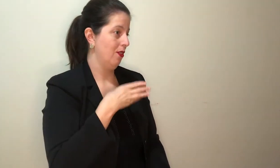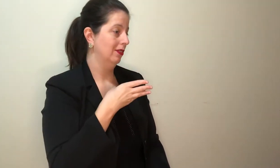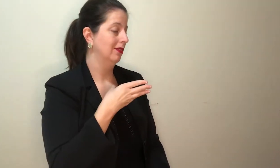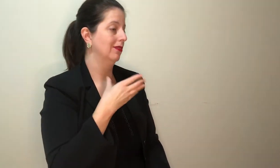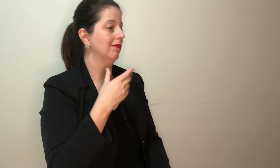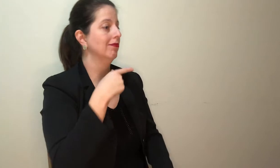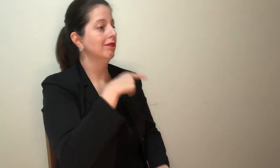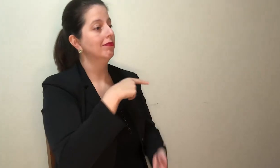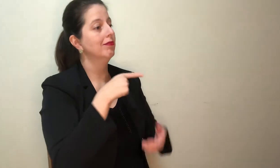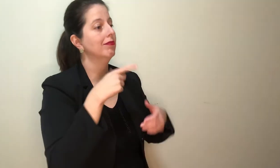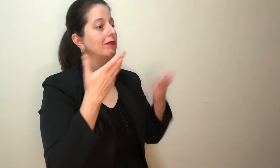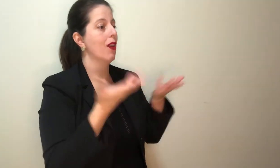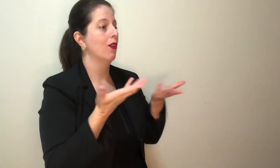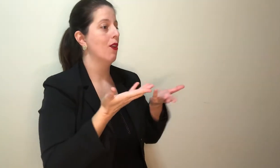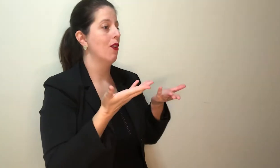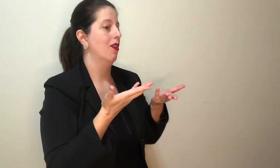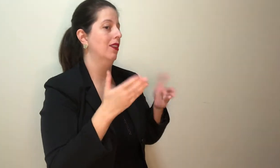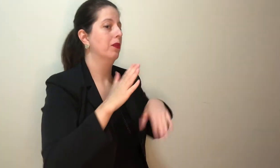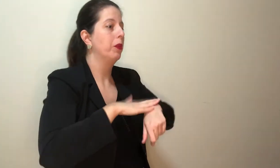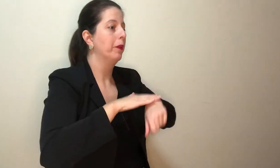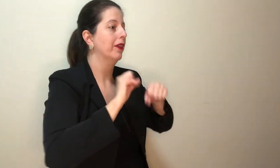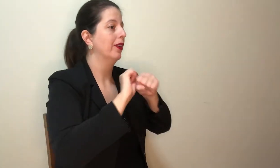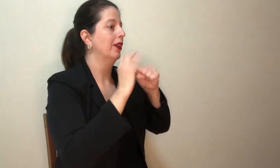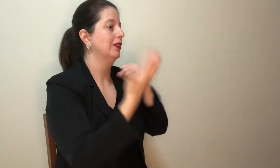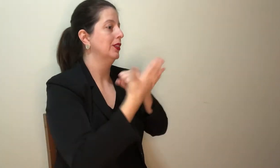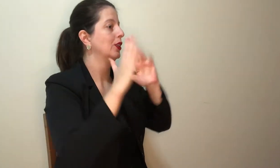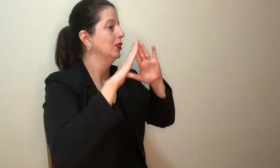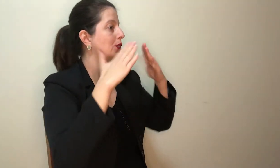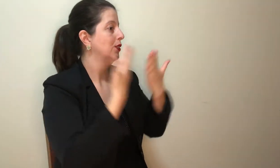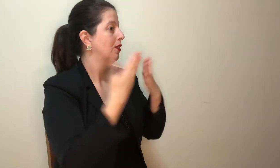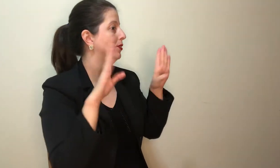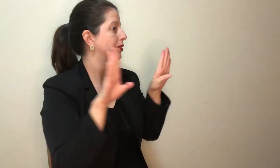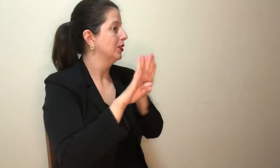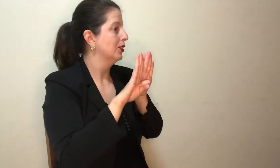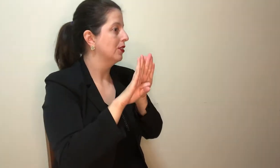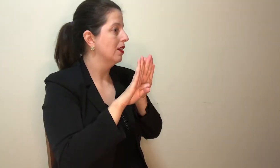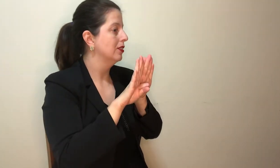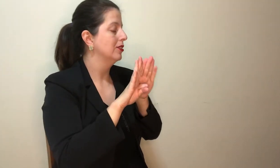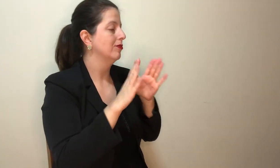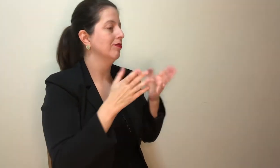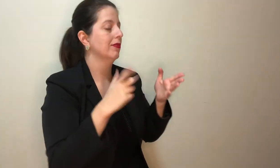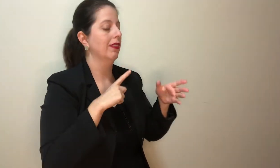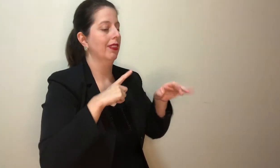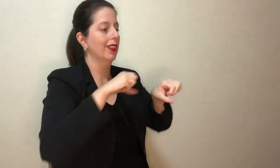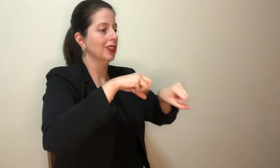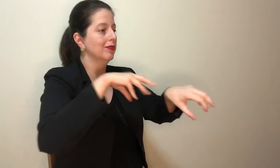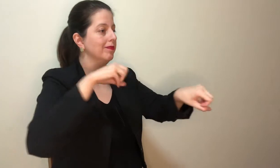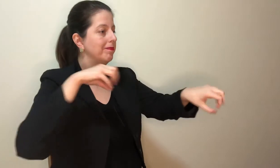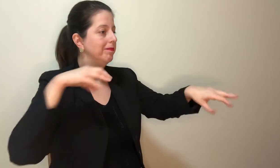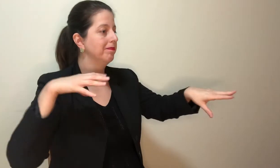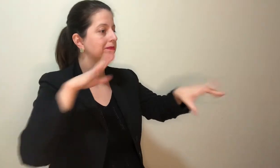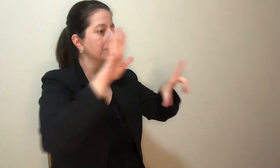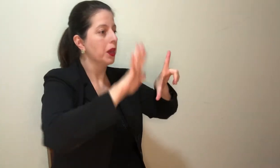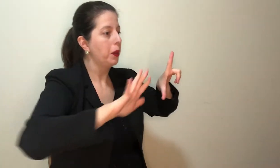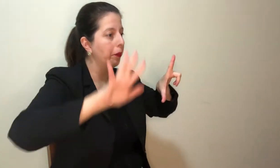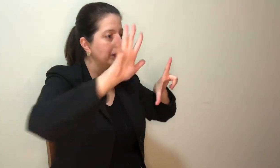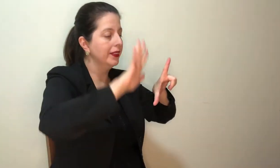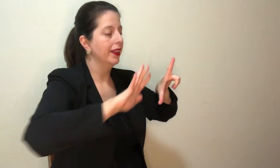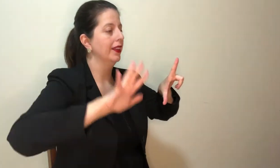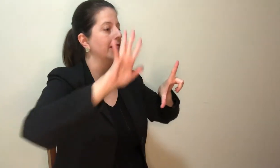coda, agora, no momento da pandemia do coronavírus, as escolas estão fechadas e ele tem